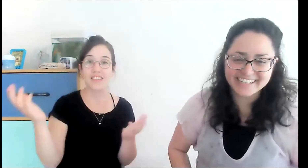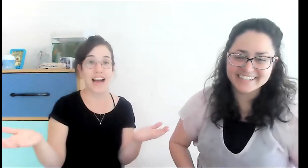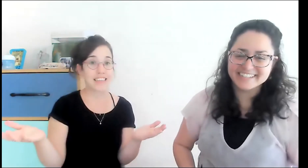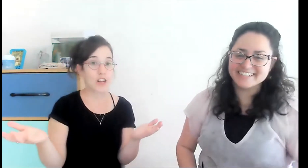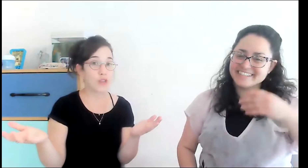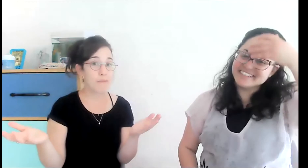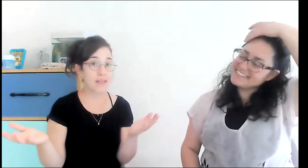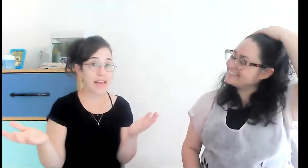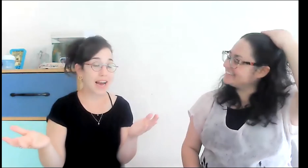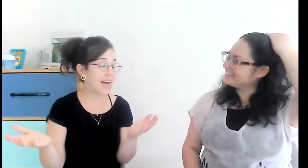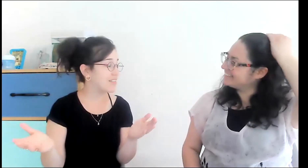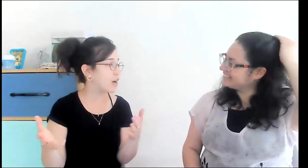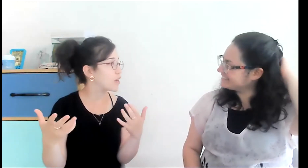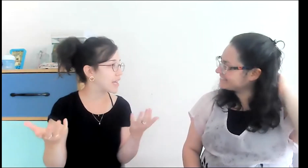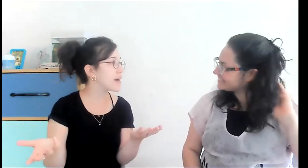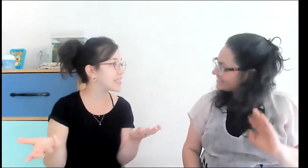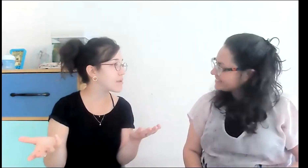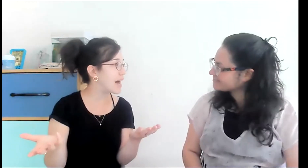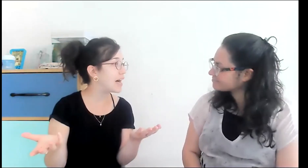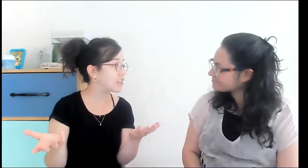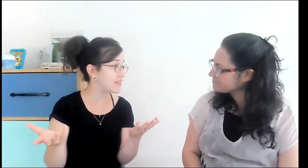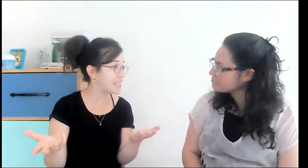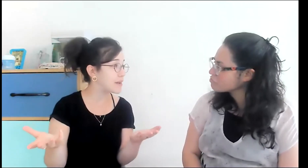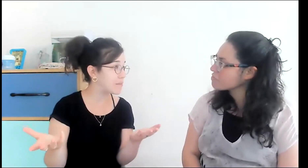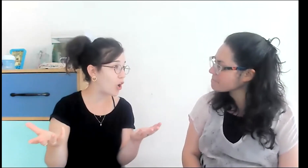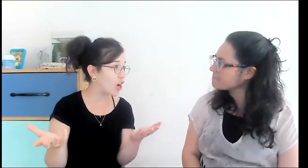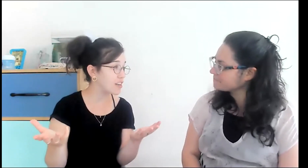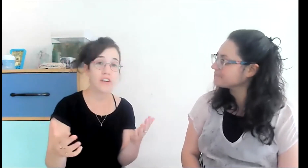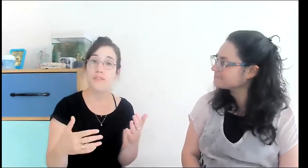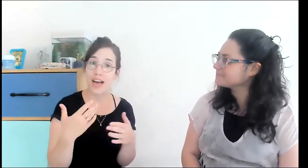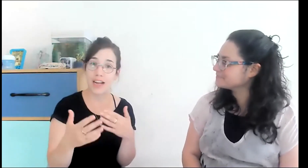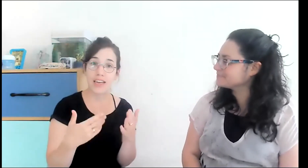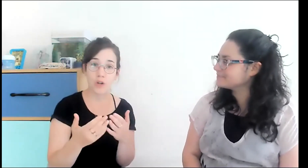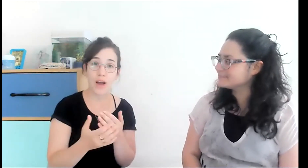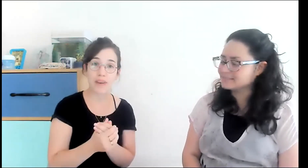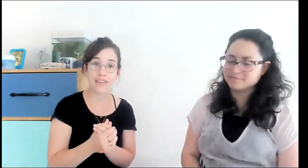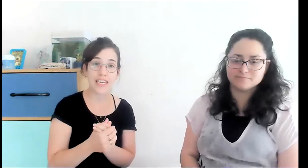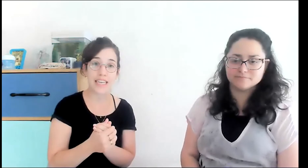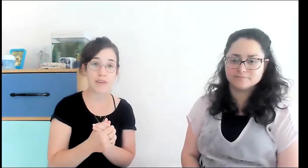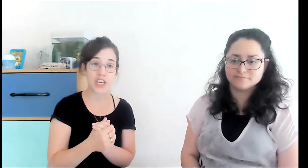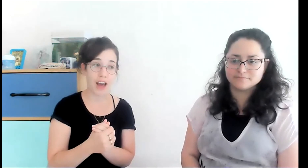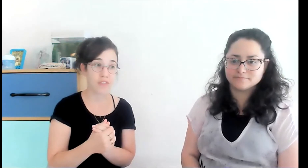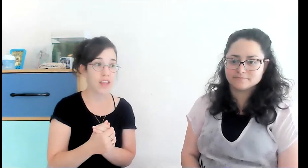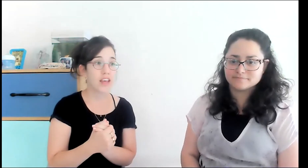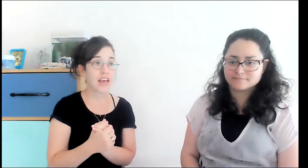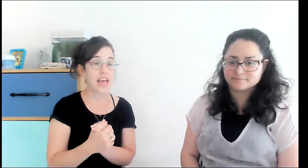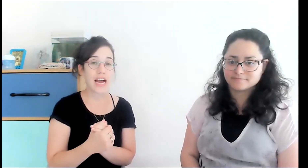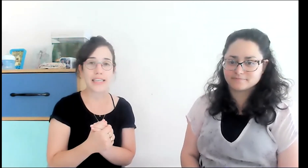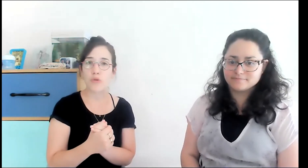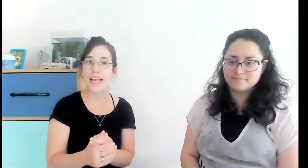אז אנחנו נלמד ביחד, ואנחנו נתחיל בעצם עם שפת סימנים, נכון? ואחר כך אנחנו גם נלווה את זה עם השירה. אז אנחנו נתחיל